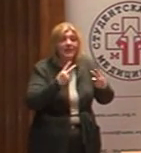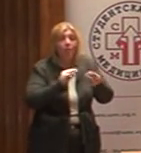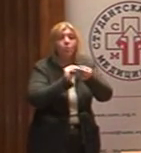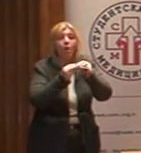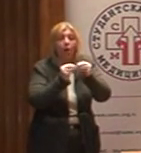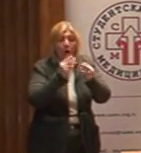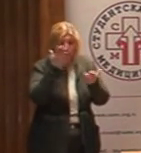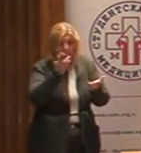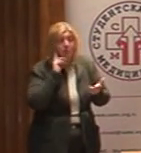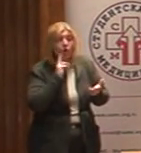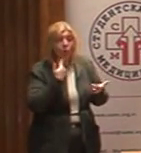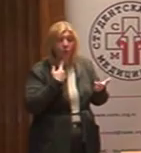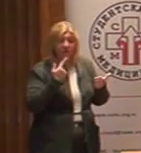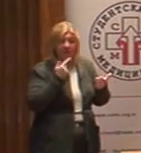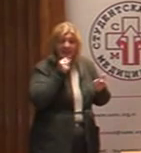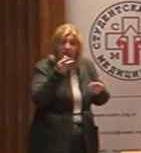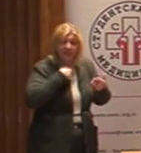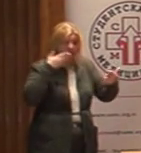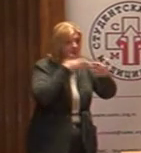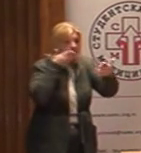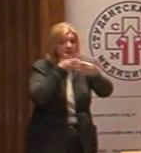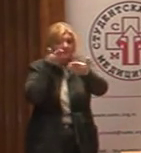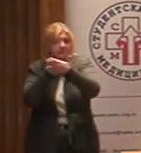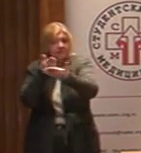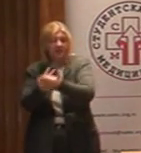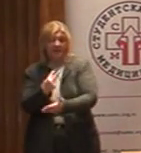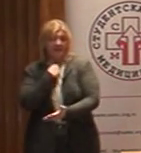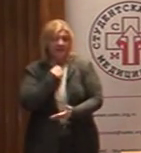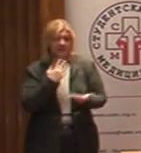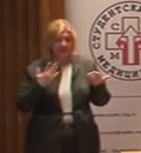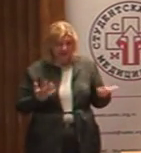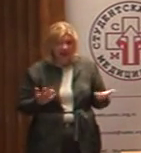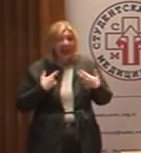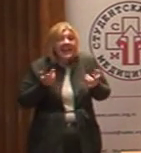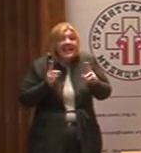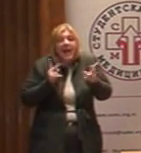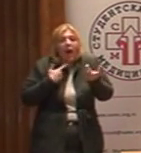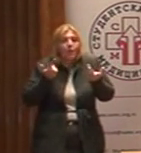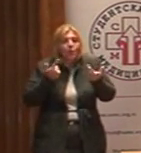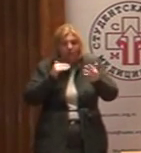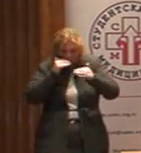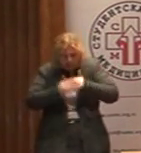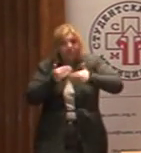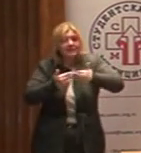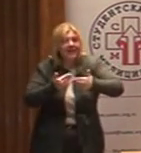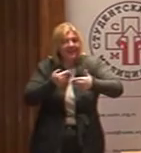i ti primjeri su postavljeni u knjigu sa ciljem, sa željom da se takve situacije više ne ponavljaju.